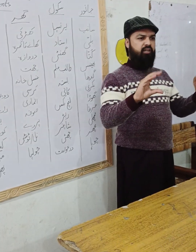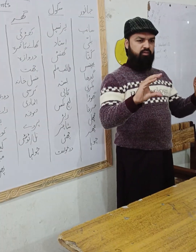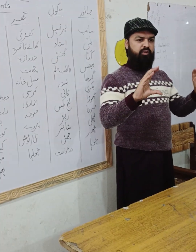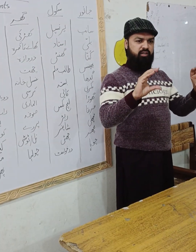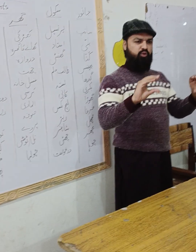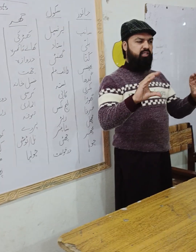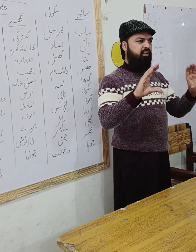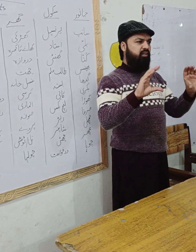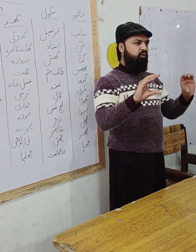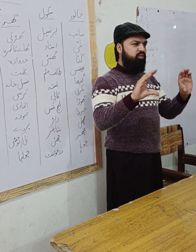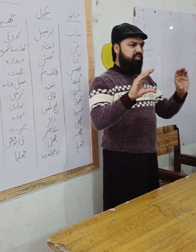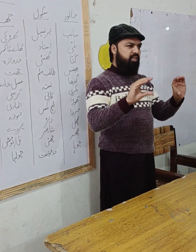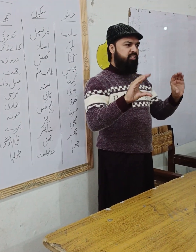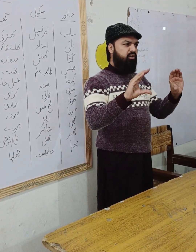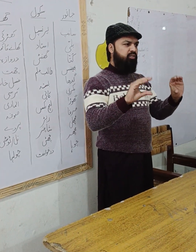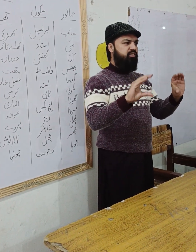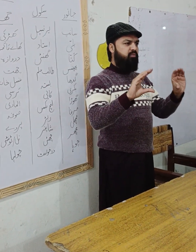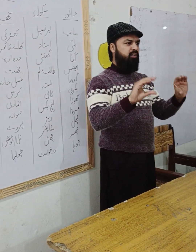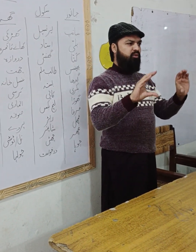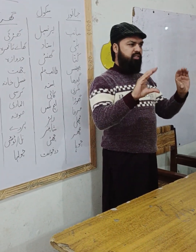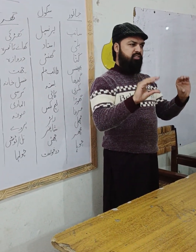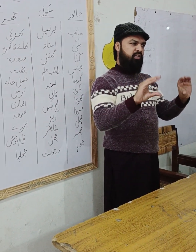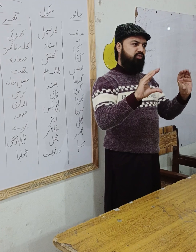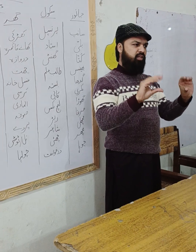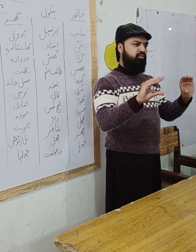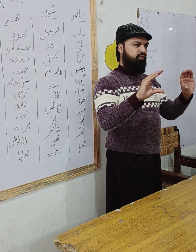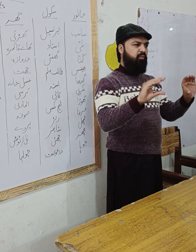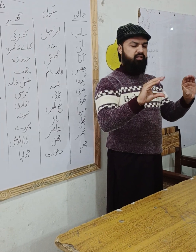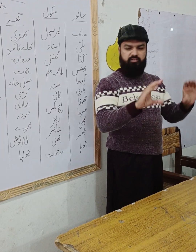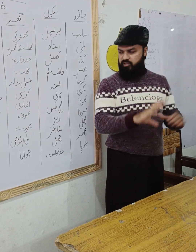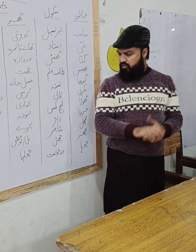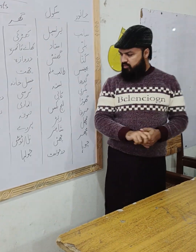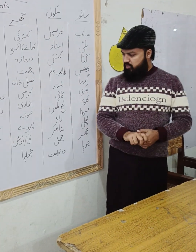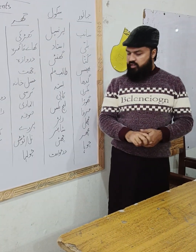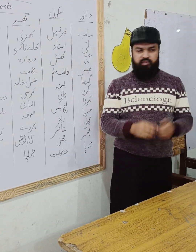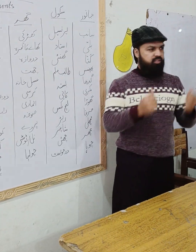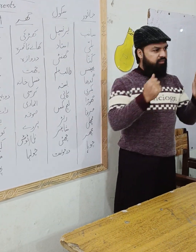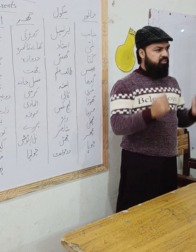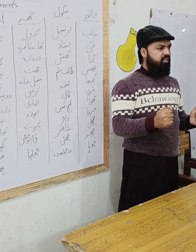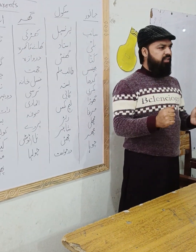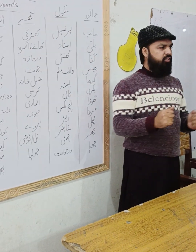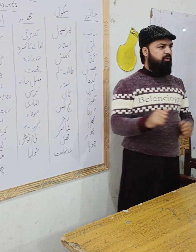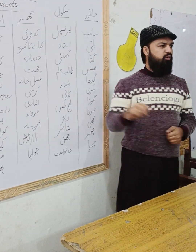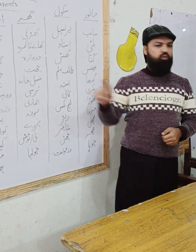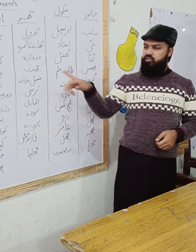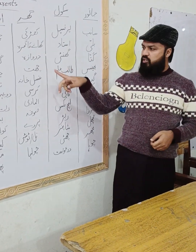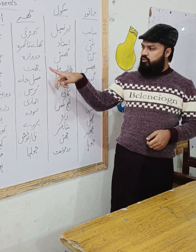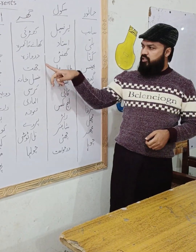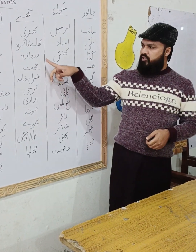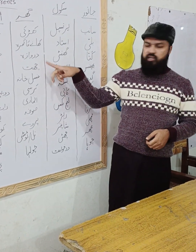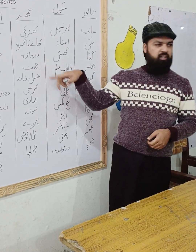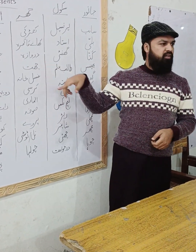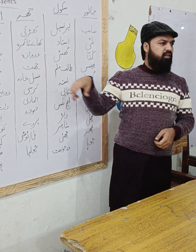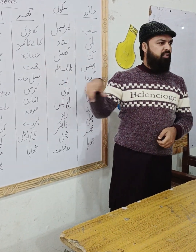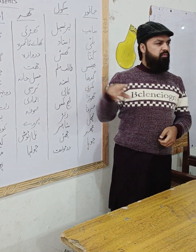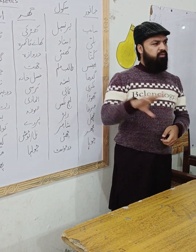नरम होता है, उसके साथ ये लॉजिक इस्तेमाल होगी, ये साथ उसका सॉफ्ट होने से। अगर सिर्फ ऐसे करेंगे तो फिर वो कुर्सी का हो जाएगा इशारा, अगर